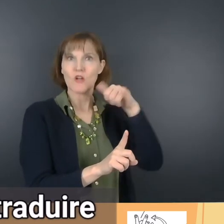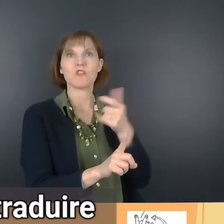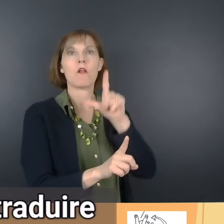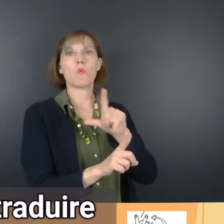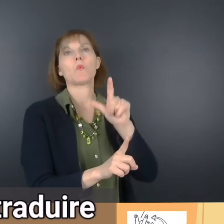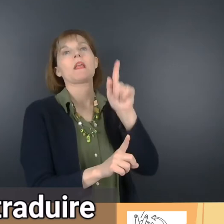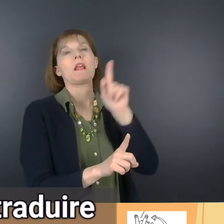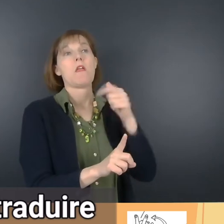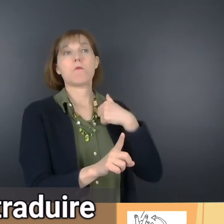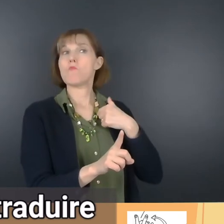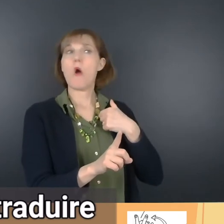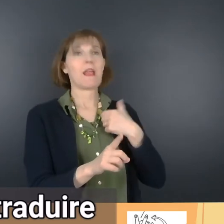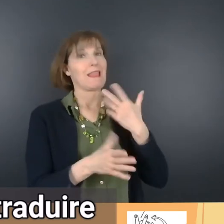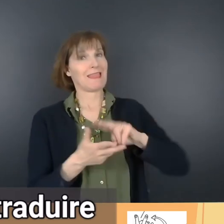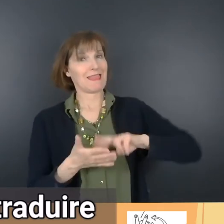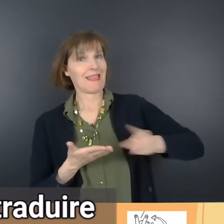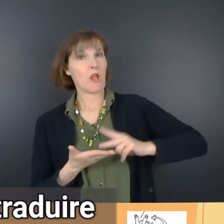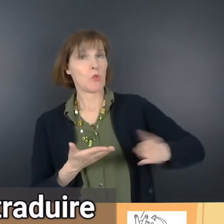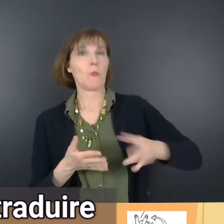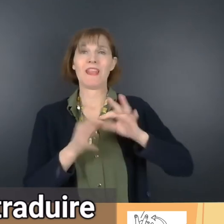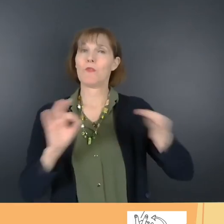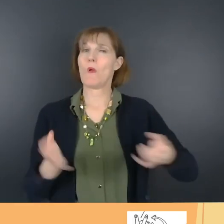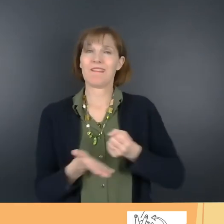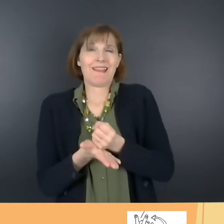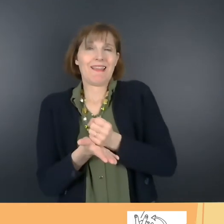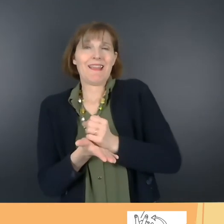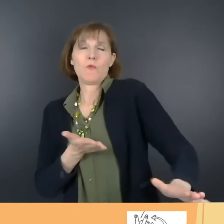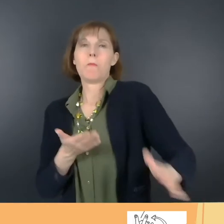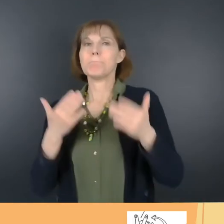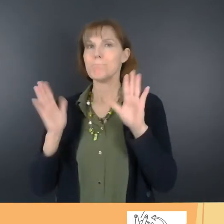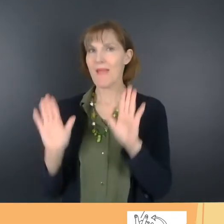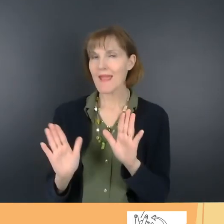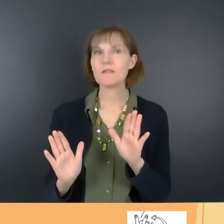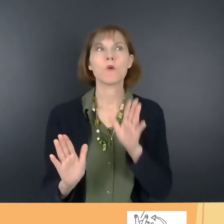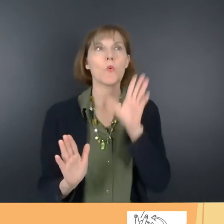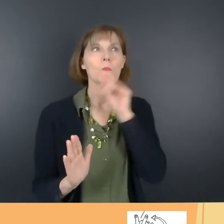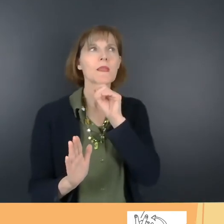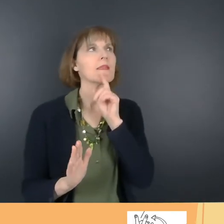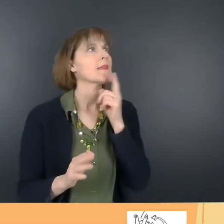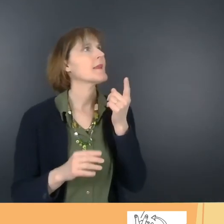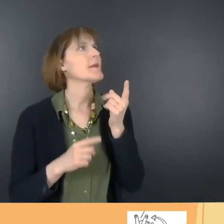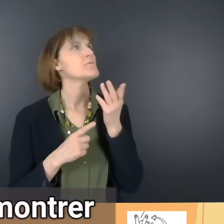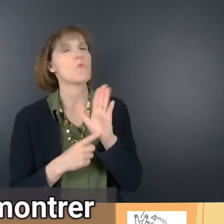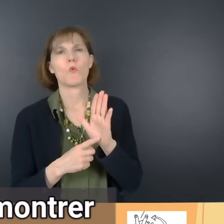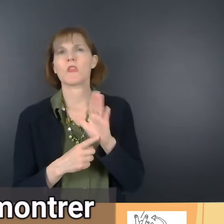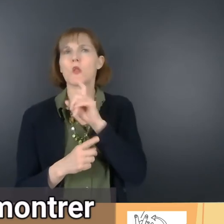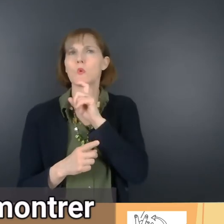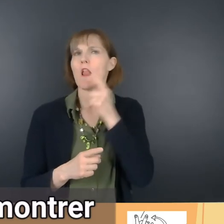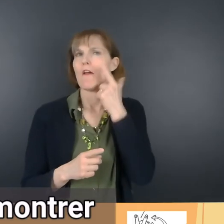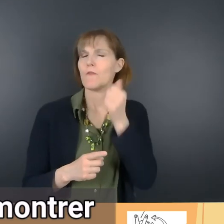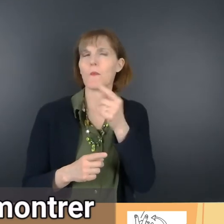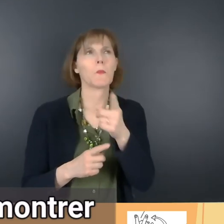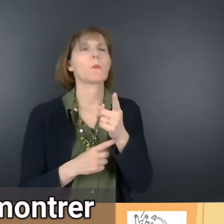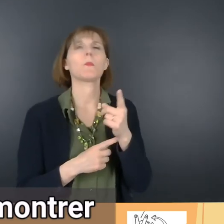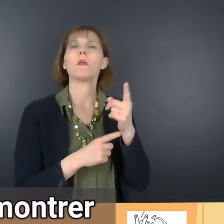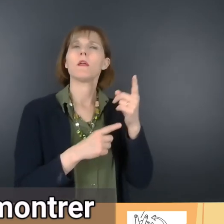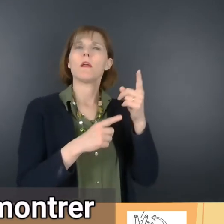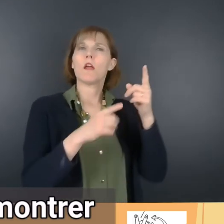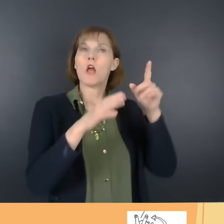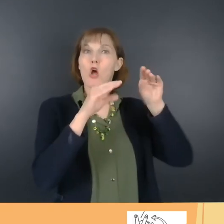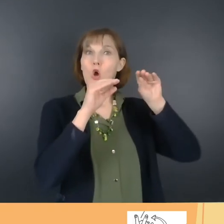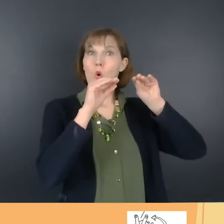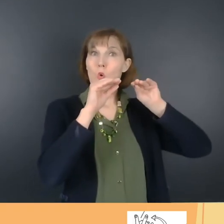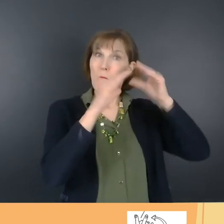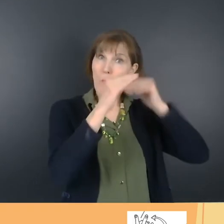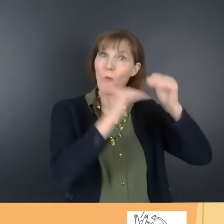Gaillard pour traduire les histoires gratuitement. En revanche, vous avez vu tout à l'heure, je vous l'ai montré, je vais vous le